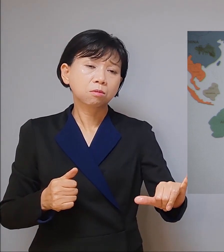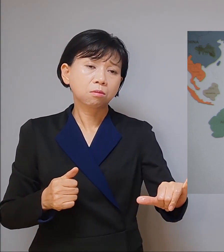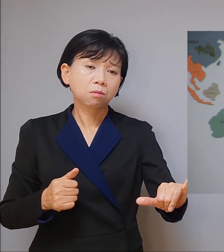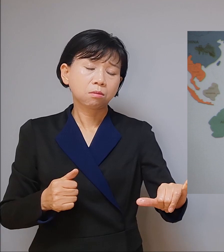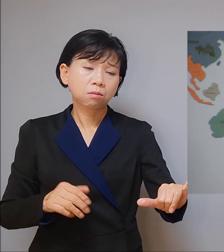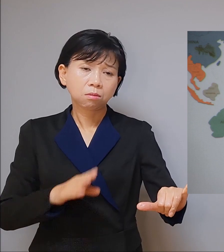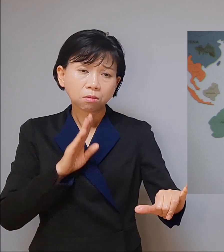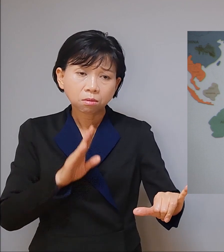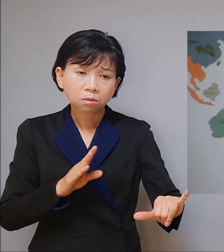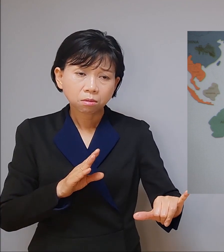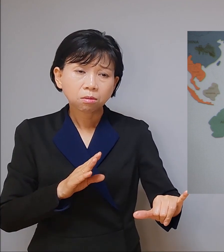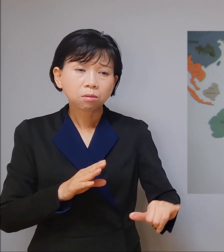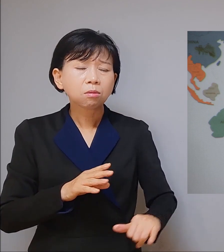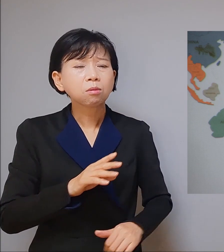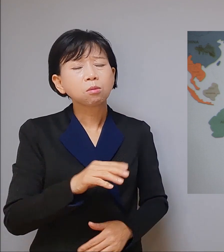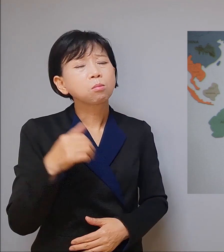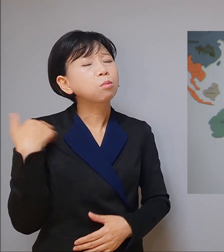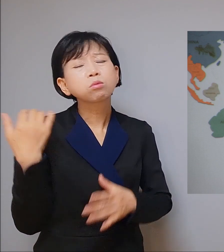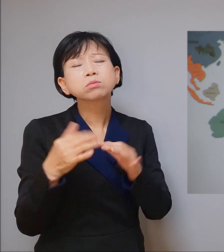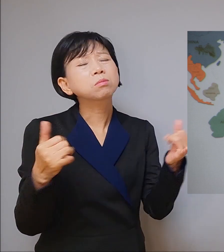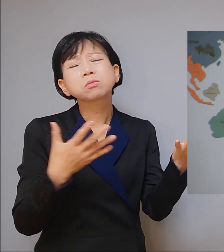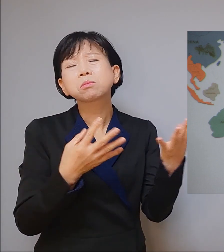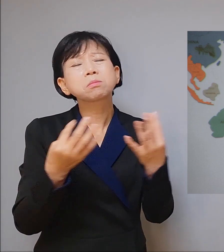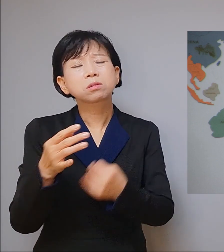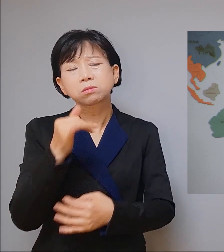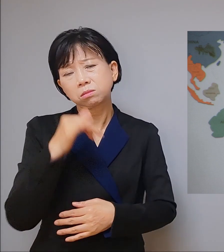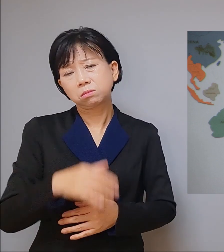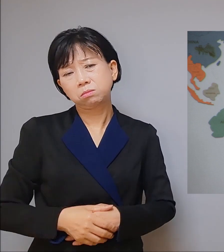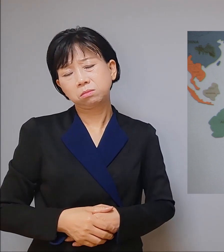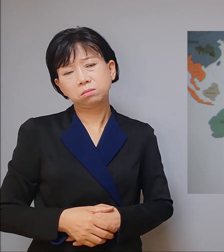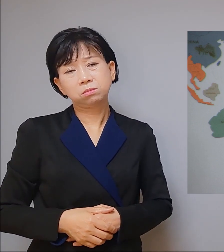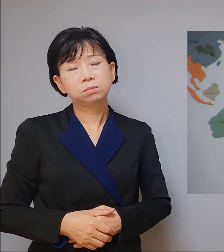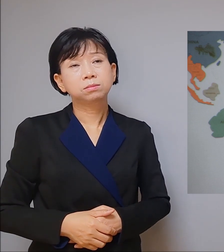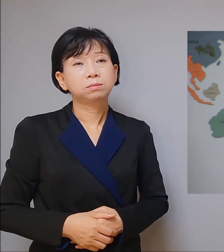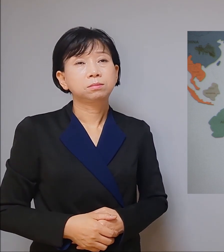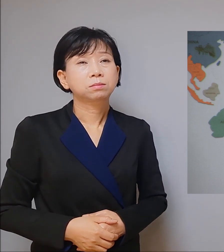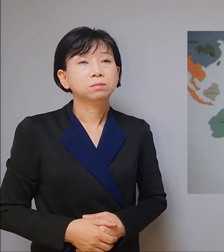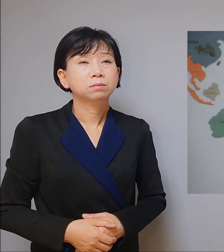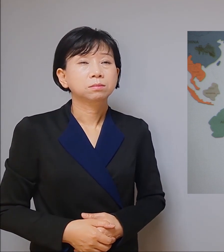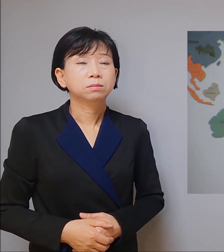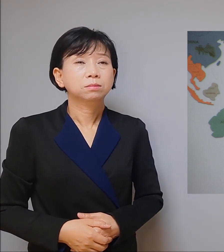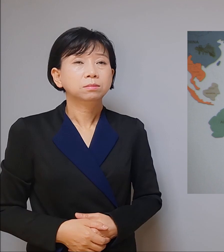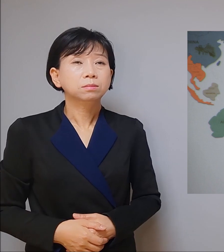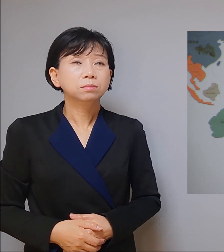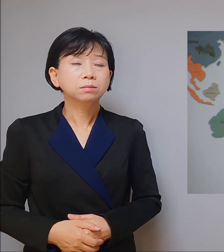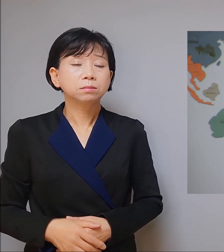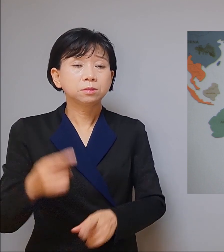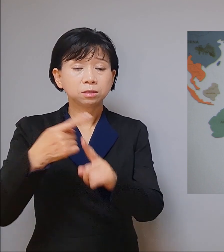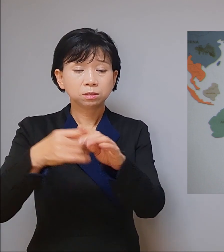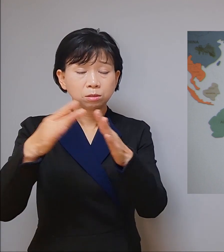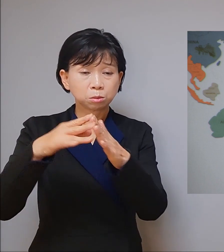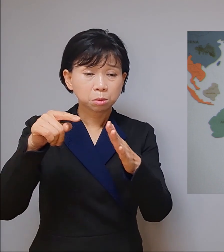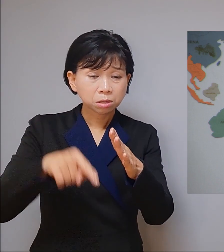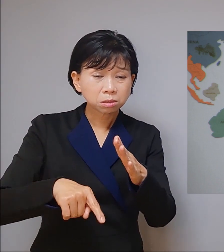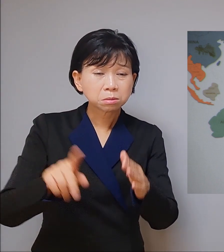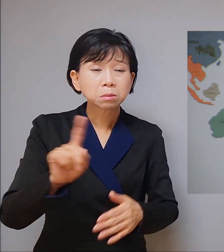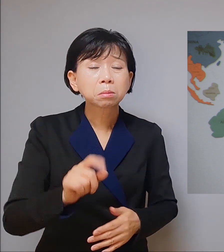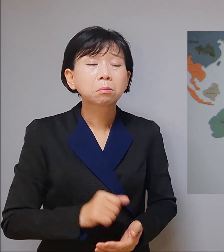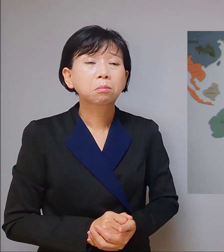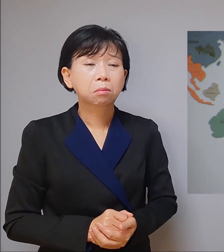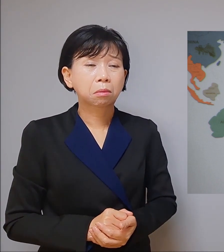있는 그리스도인들이 우리 주변에 많습니다. 그러니 교회 안에서 기득권